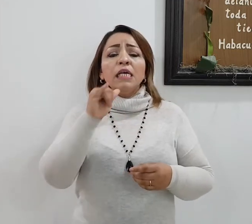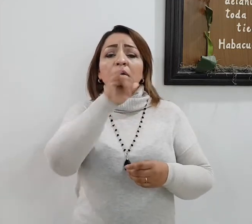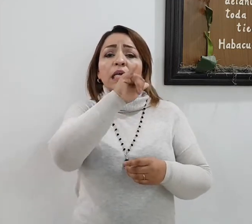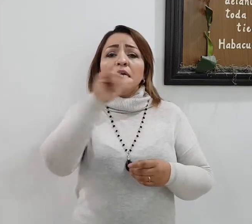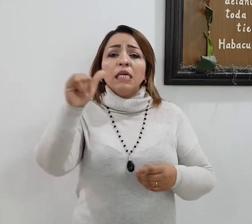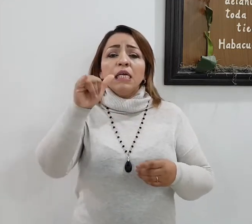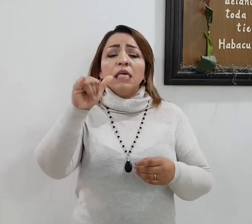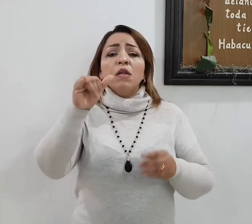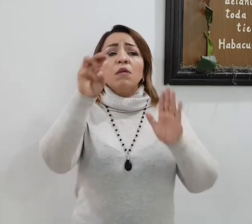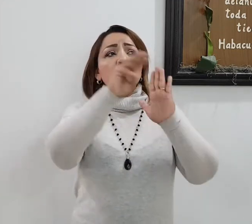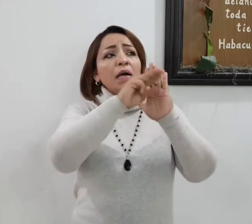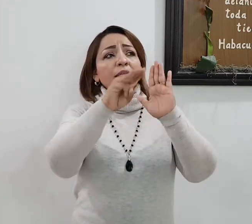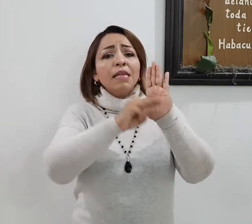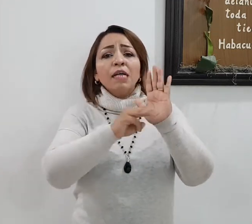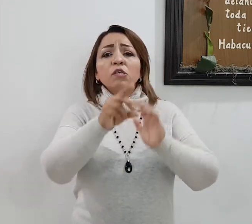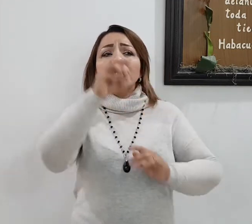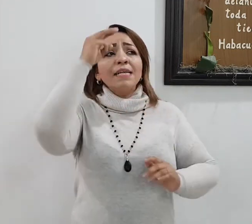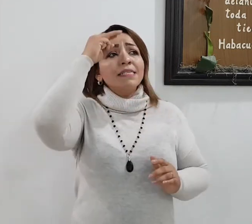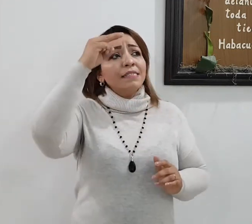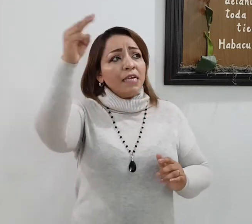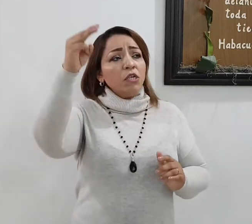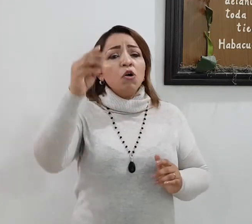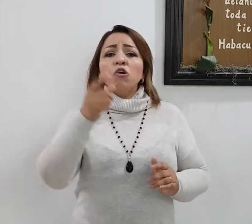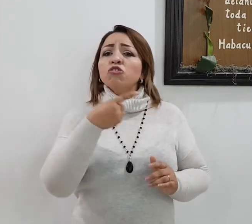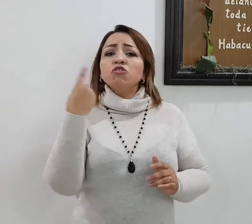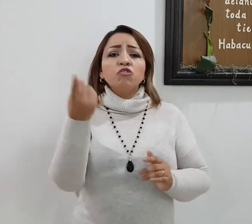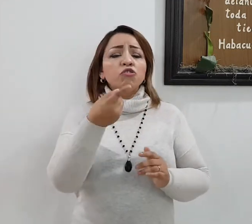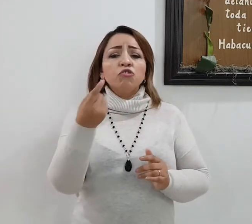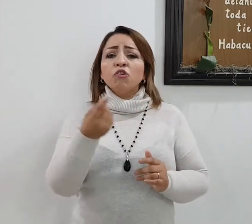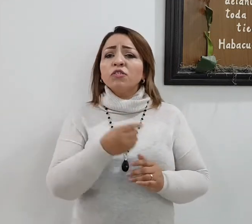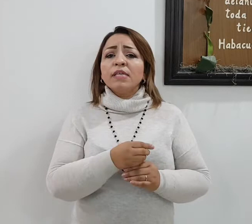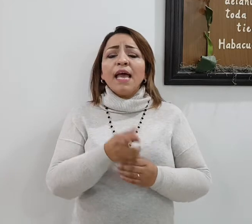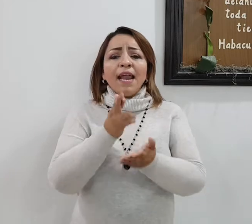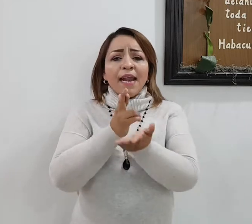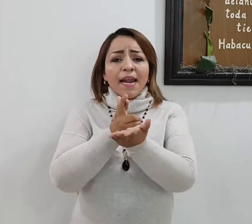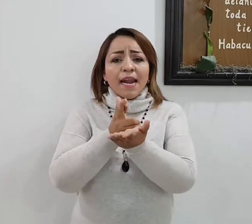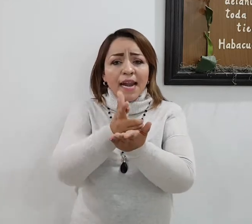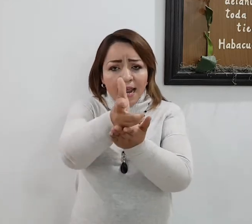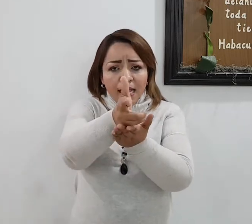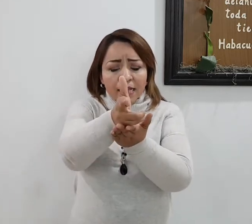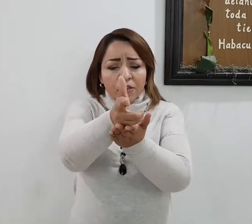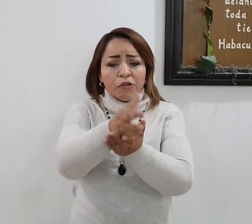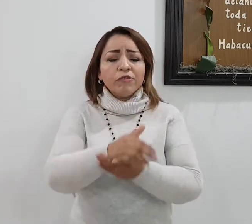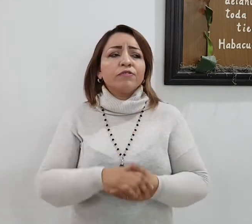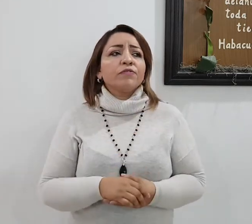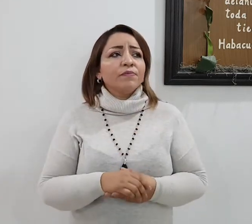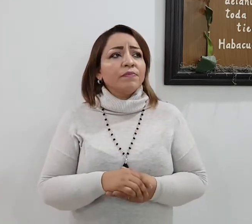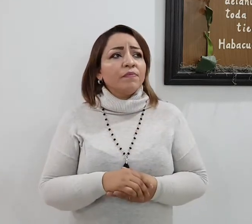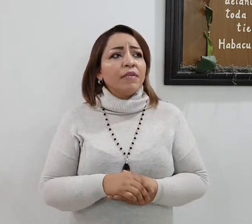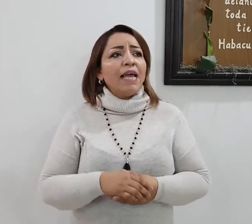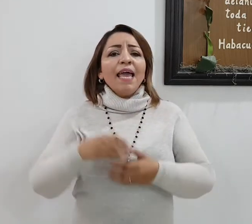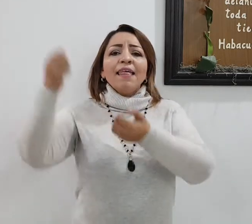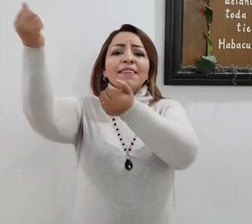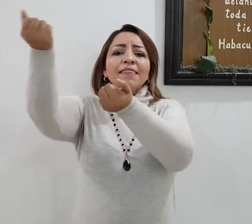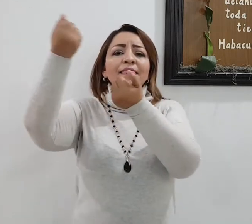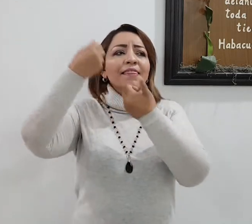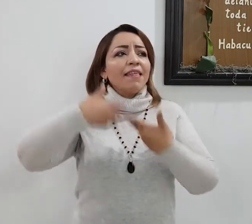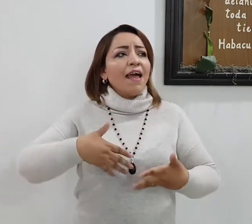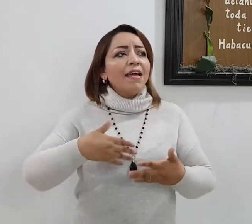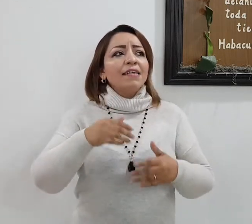Alegría en el corazón. Qué triste cuando yo no los conozco, ¿verdad? Y no puedo tener alegría, y mi vida está siempre llena de tristeza, de